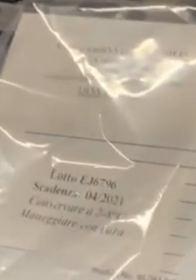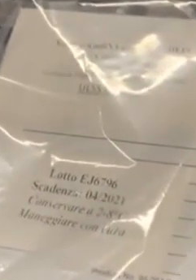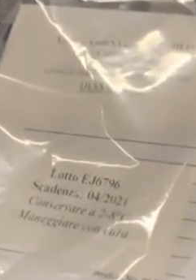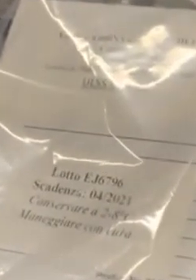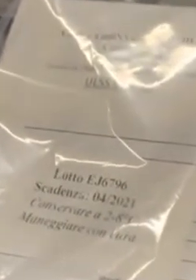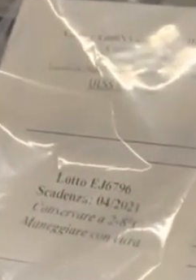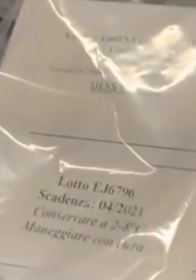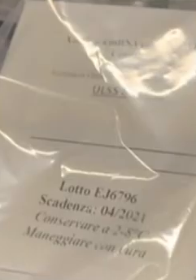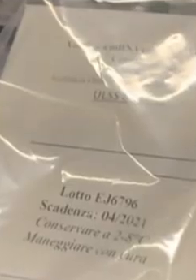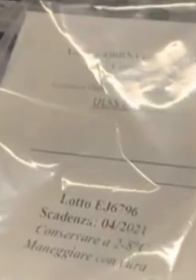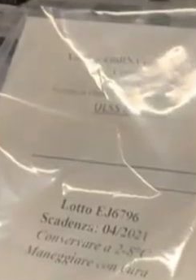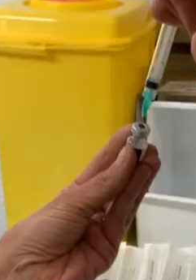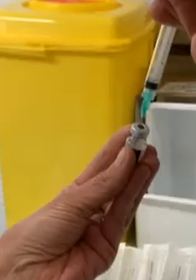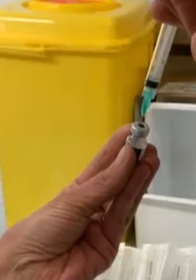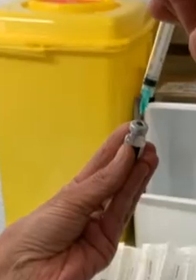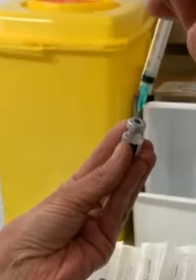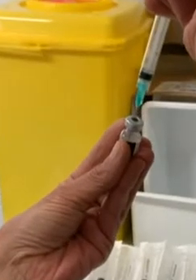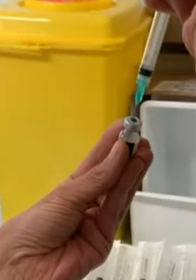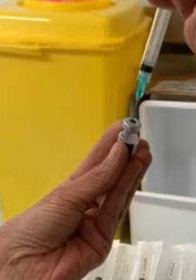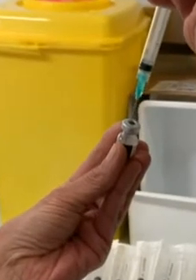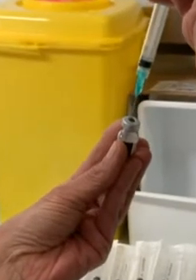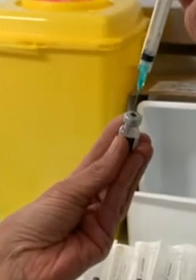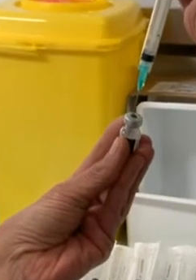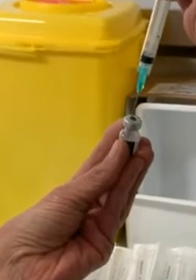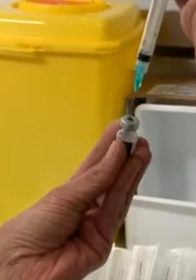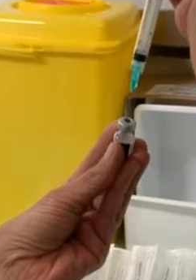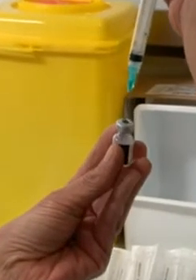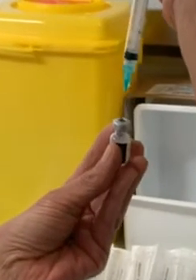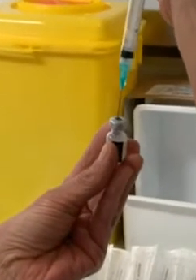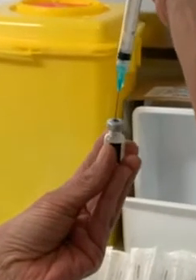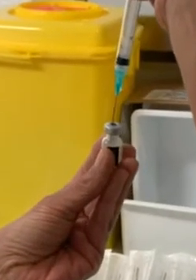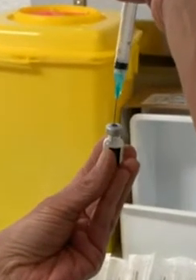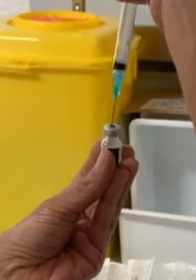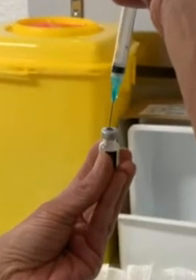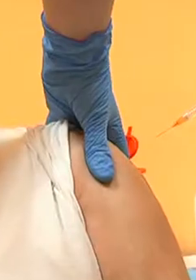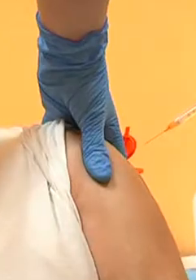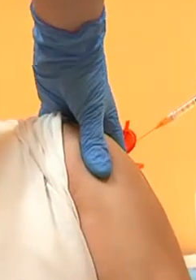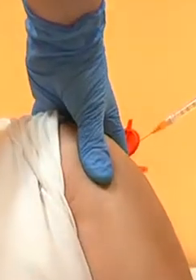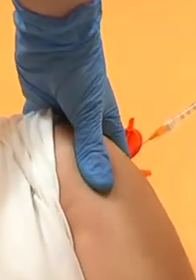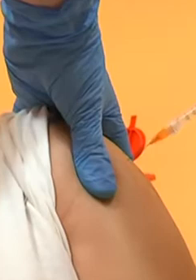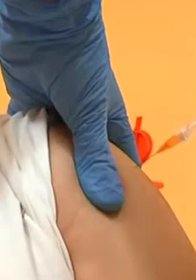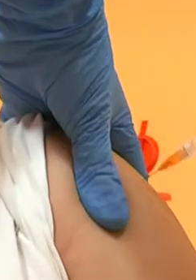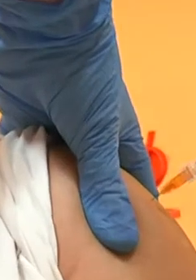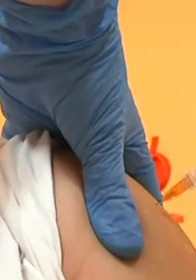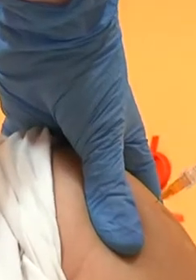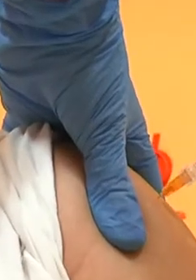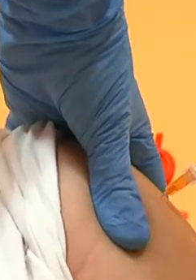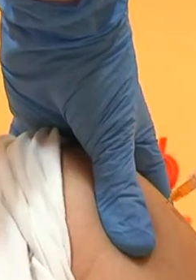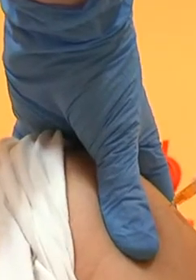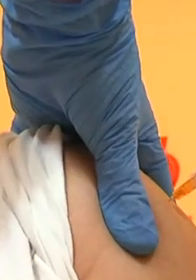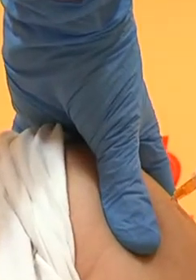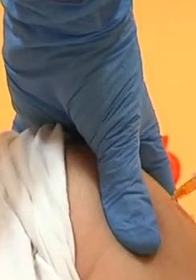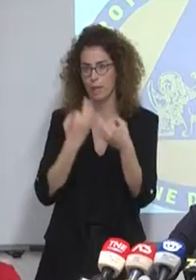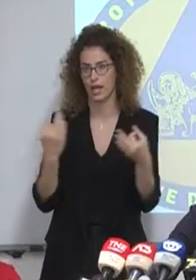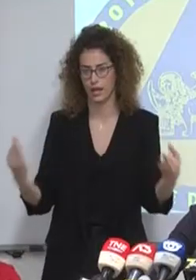di oltre 40 mila vaccinazioni al giorno un ritmo che consentirebbe di anticipare i tempi previsti per coprire le varie fasce